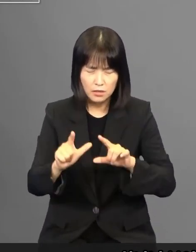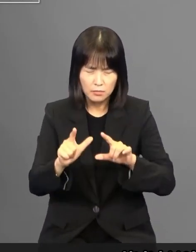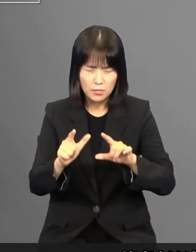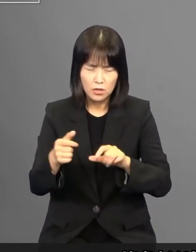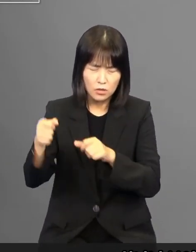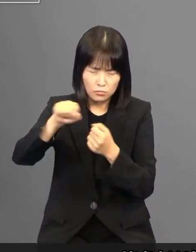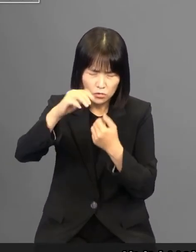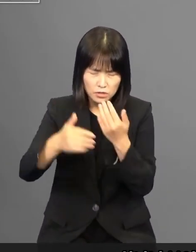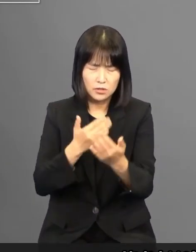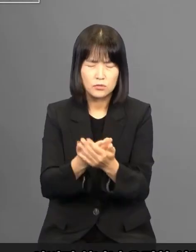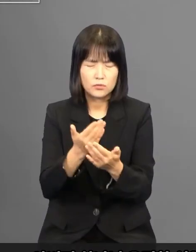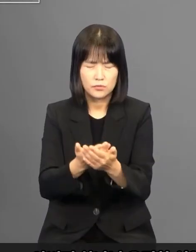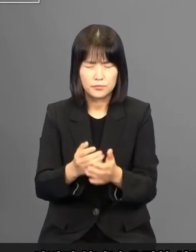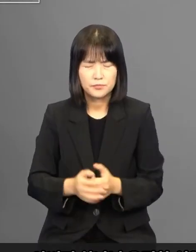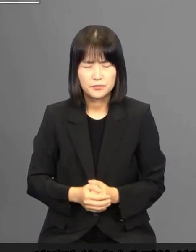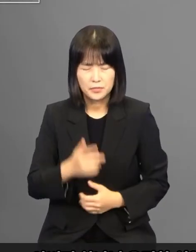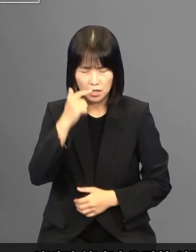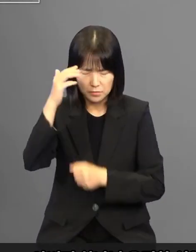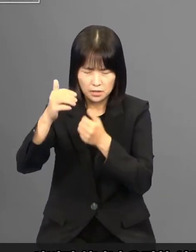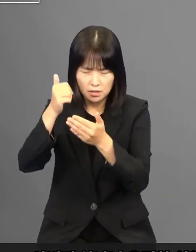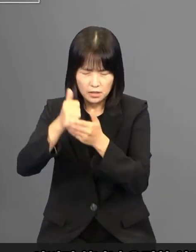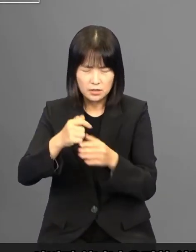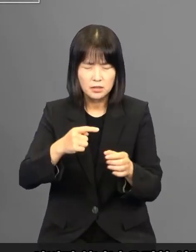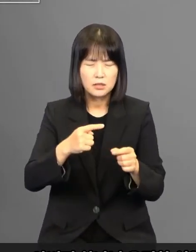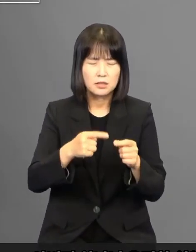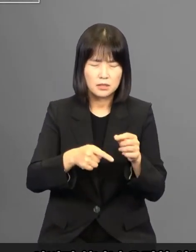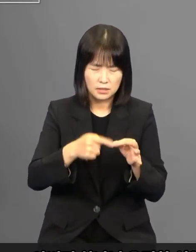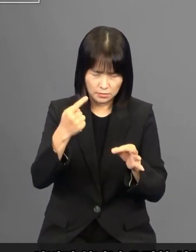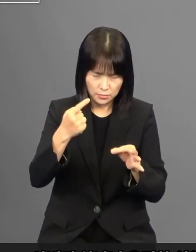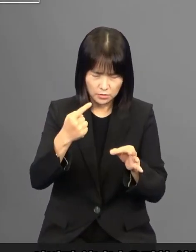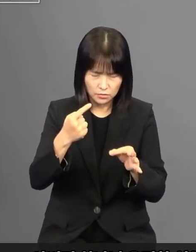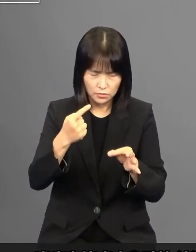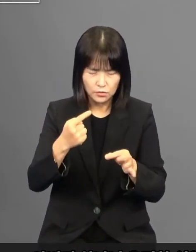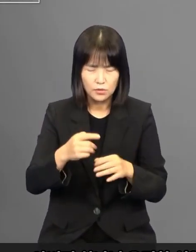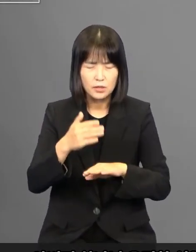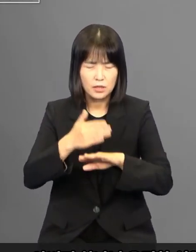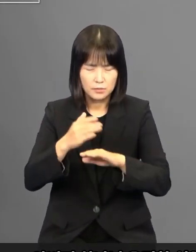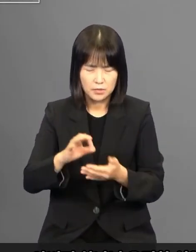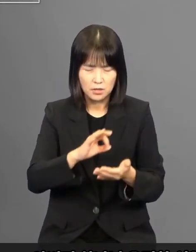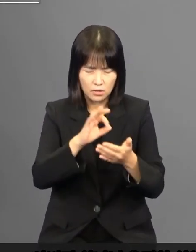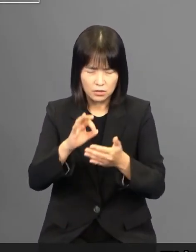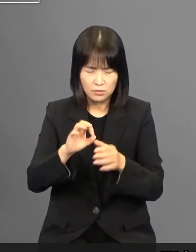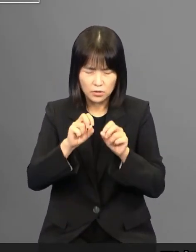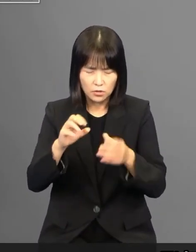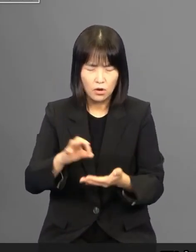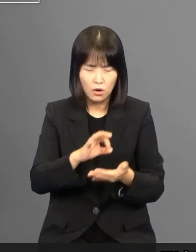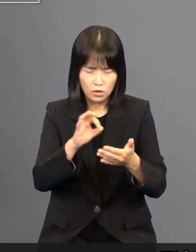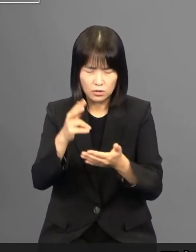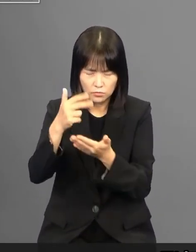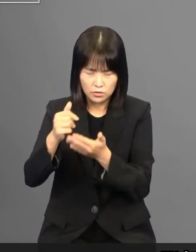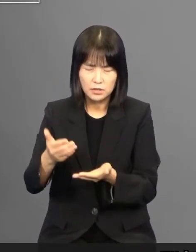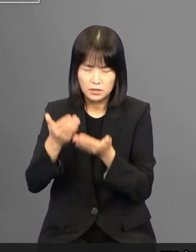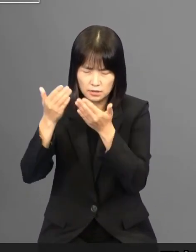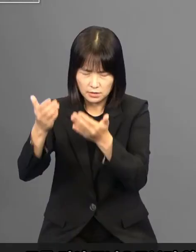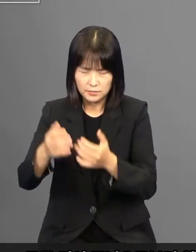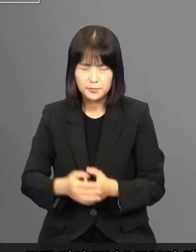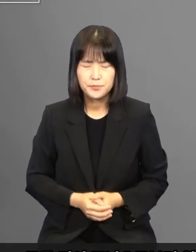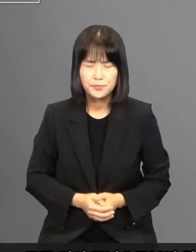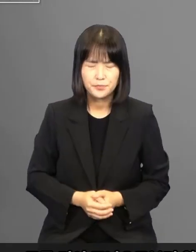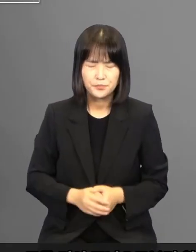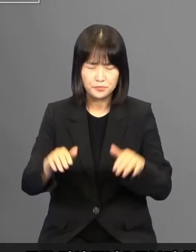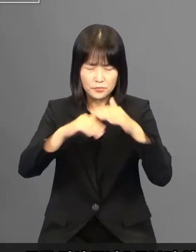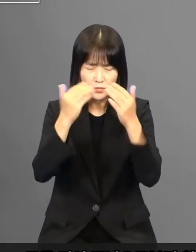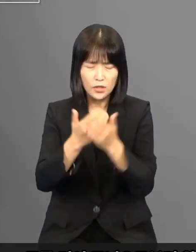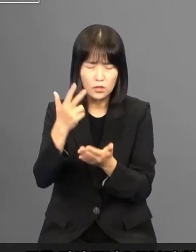하여 주시옵소서. 아버지 하나님 11조로 온전한 11조와 감사헌금으로 성경금으로 주님께 올려드립니다. 모든